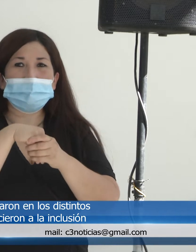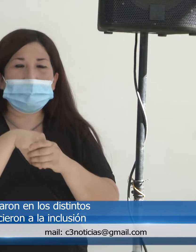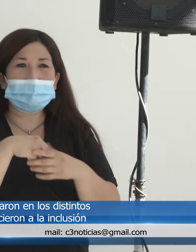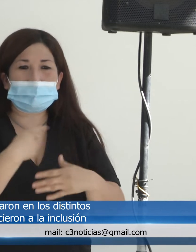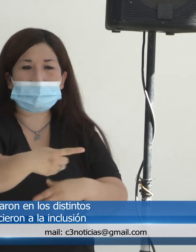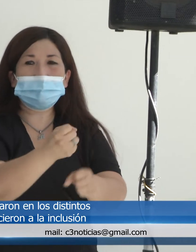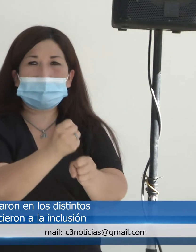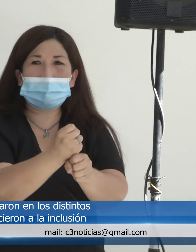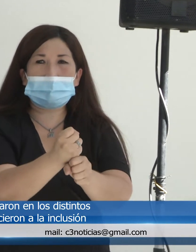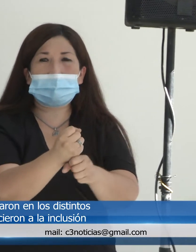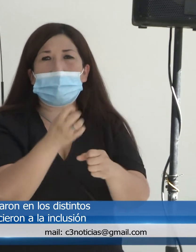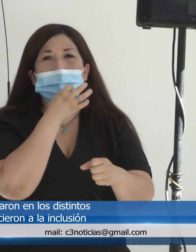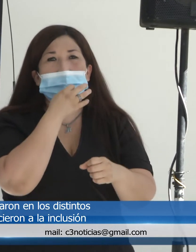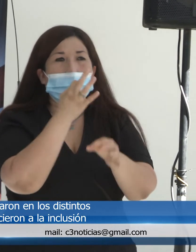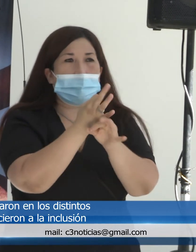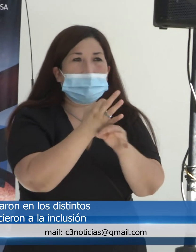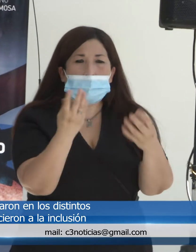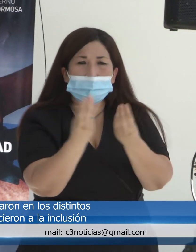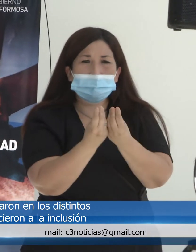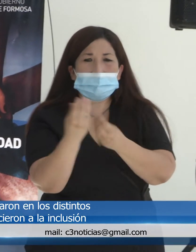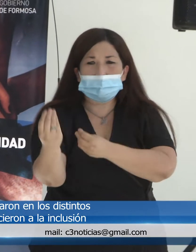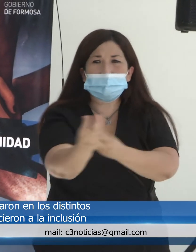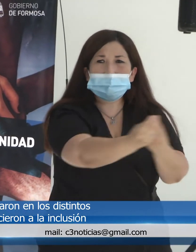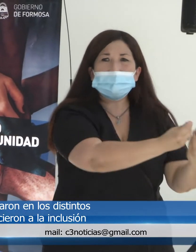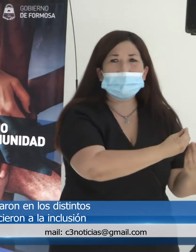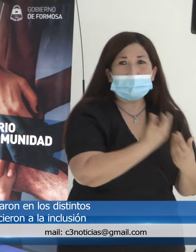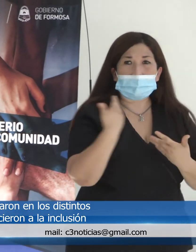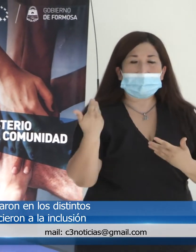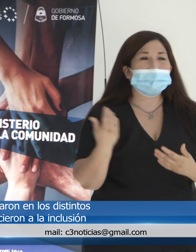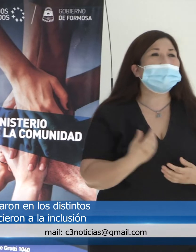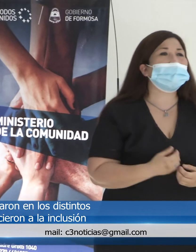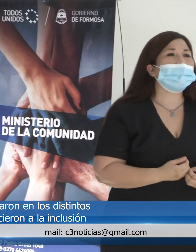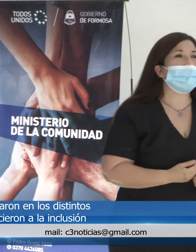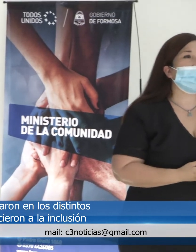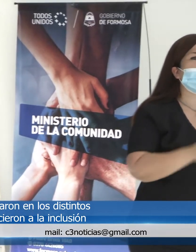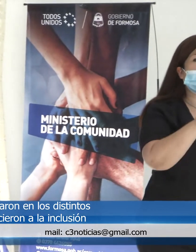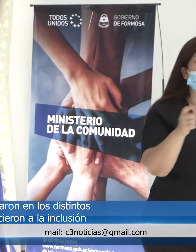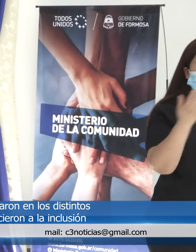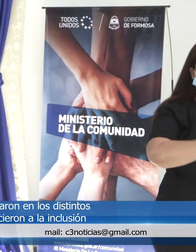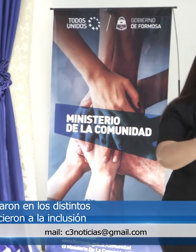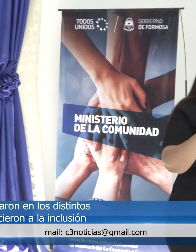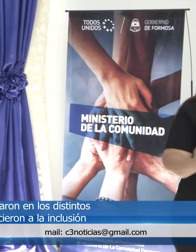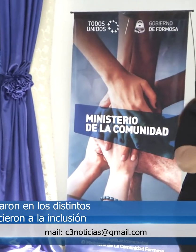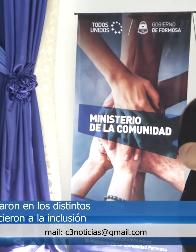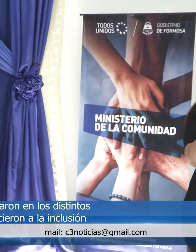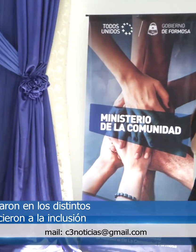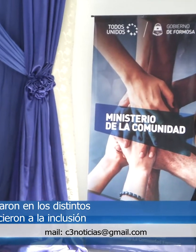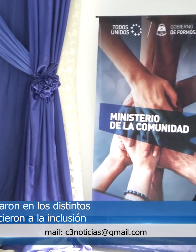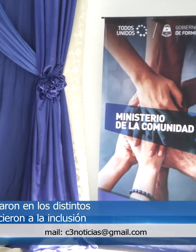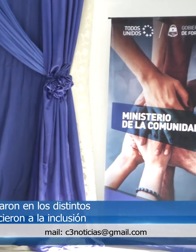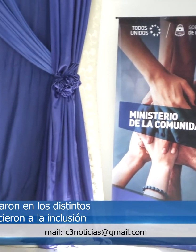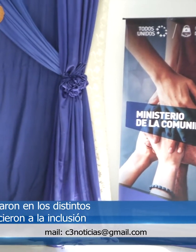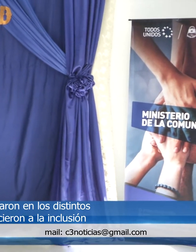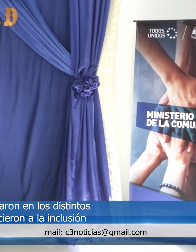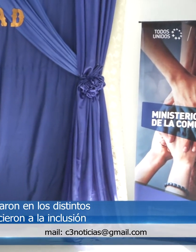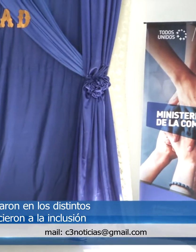este 2021. En este caso, ¿cuántas instituciones, cuántas personas están recibiendo este reconocimiento?